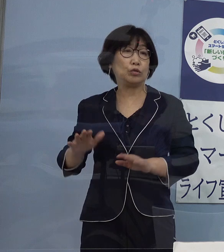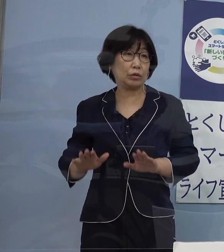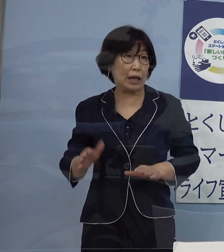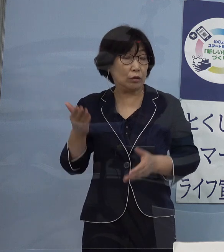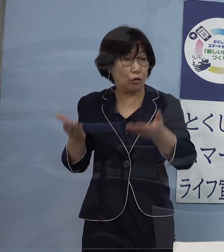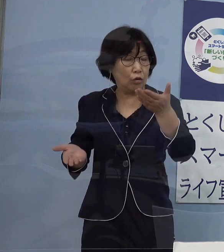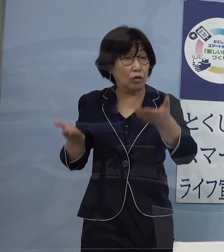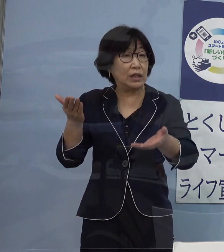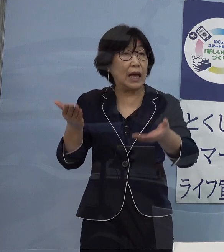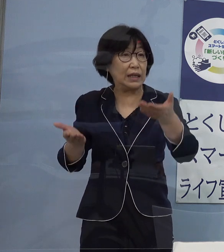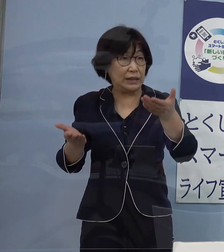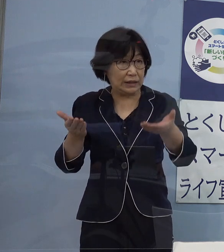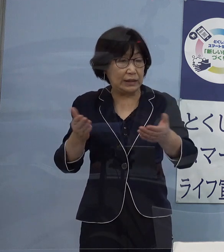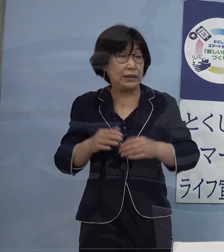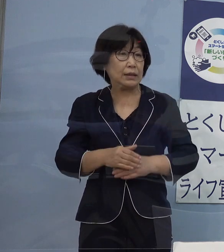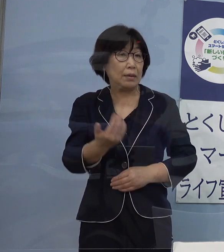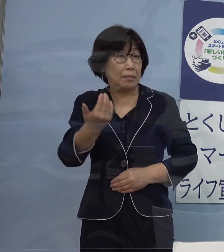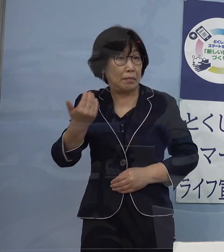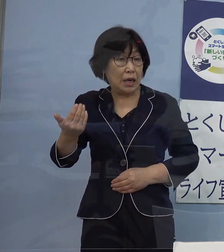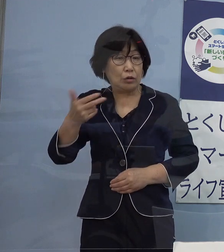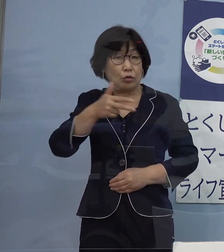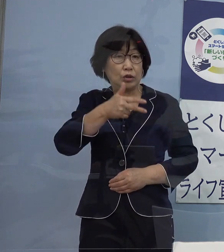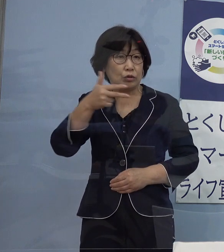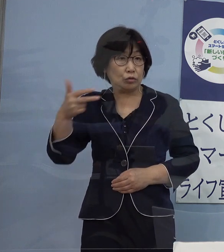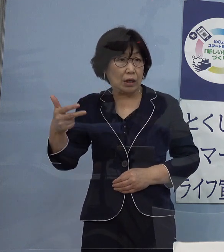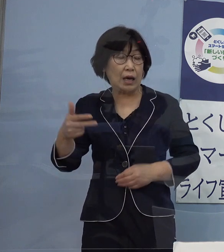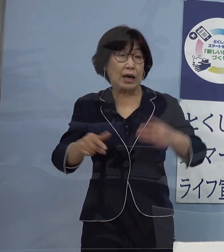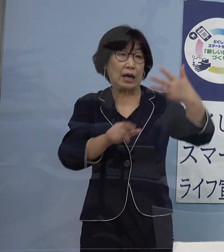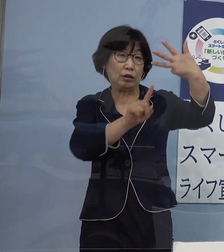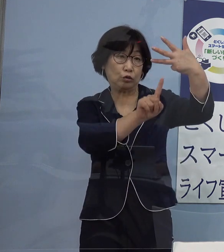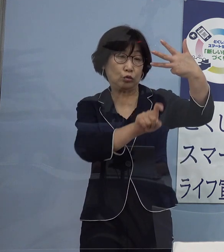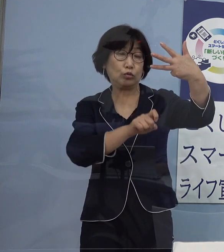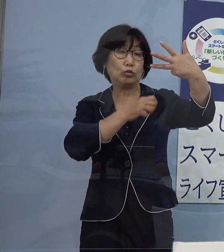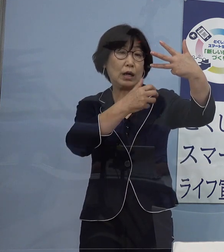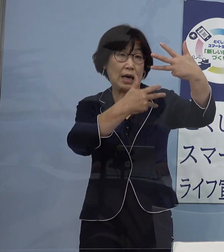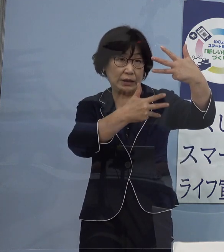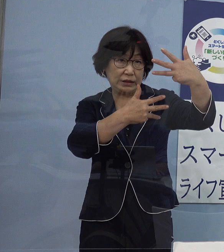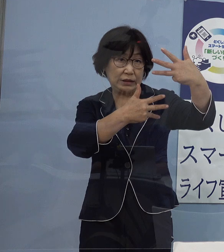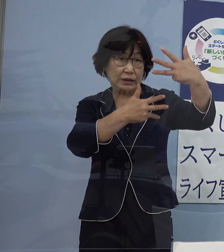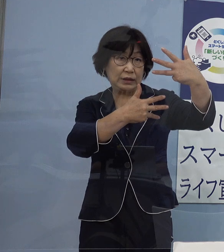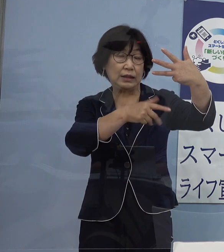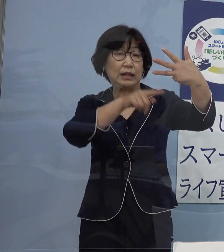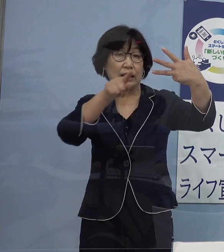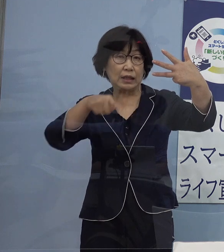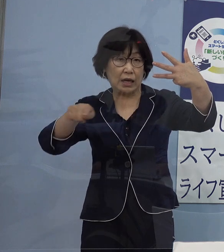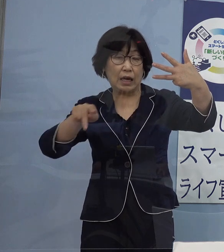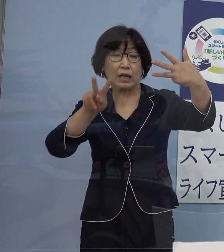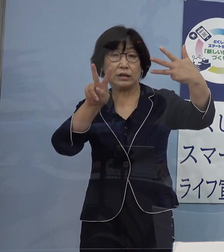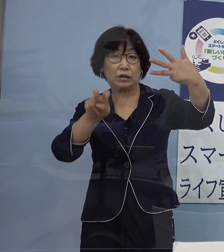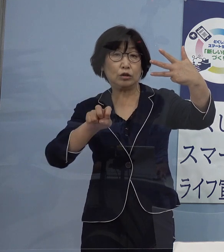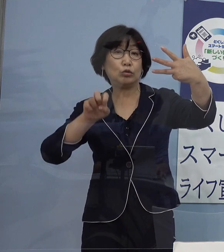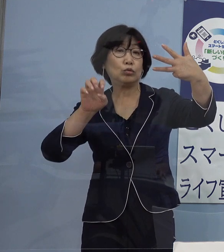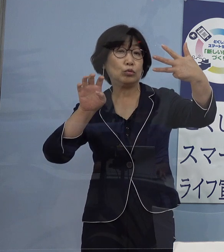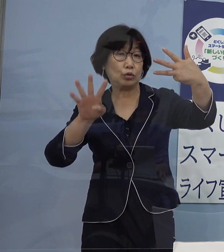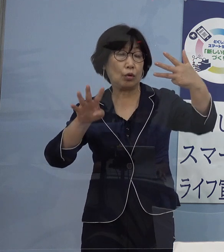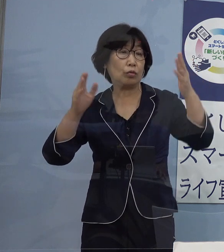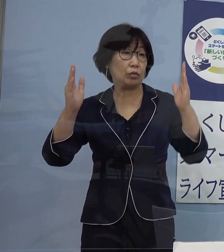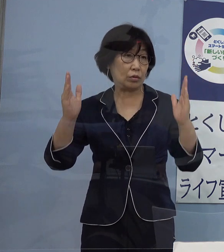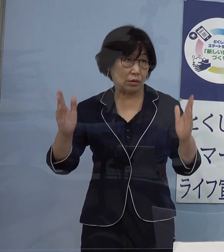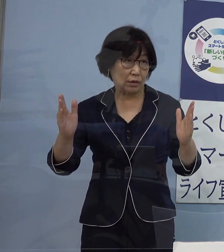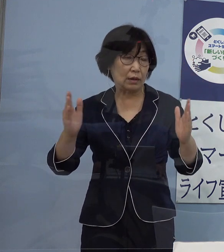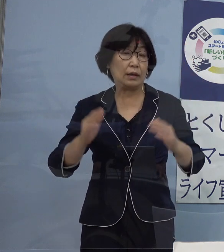が、その前の1週間は8月の18日から8月の24日となります